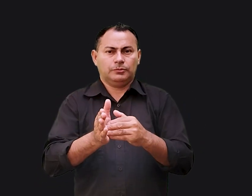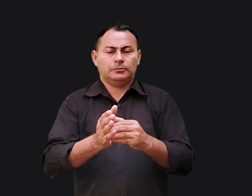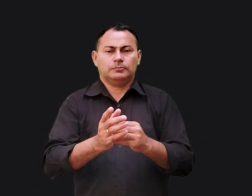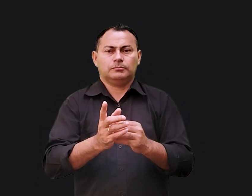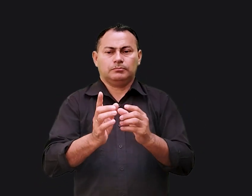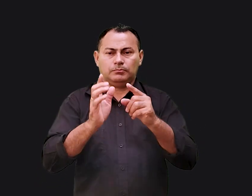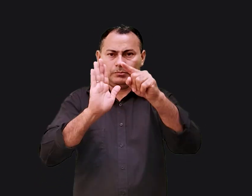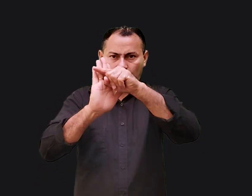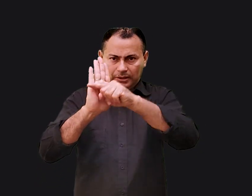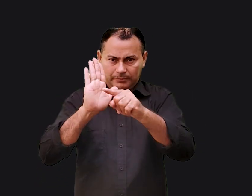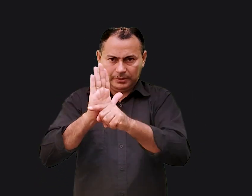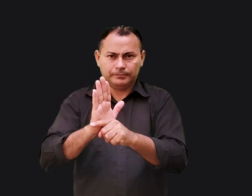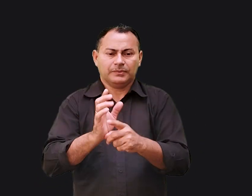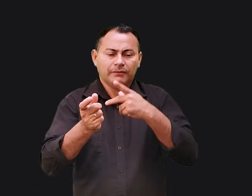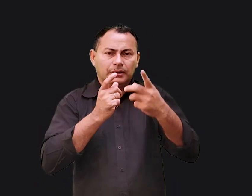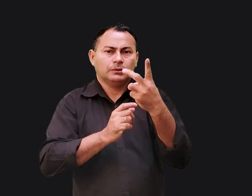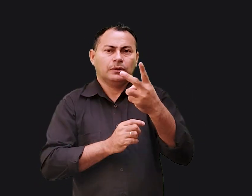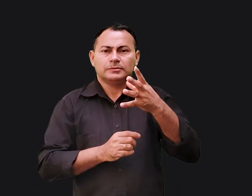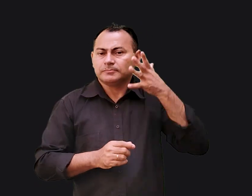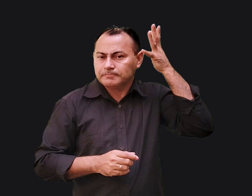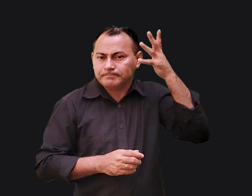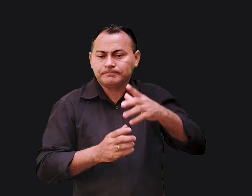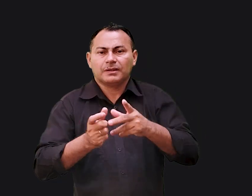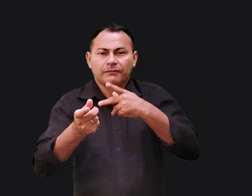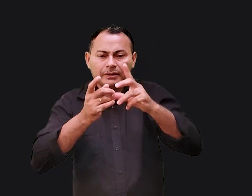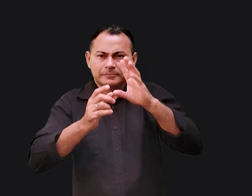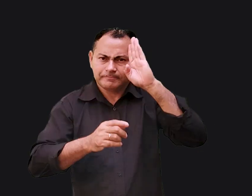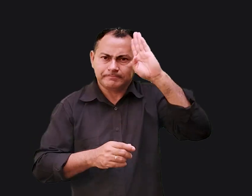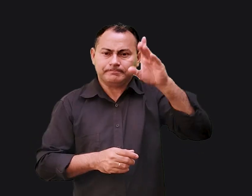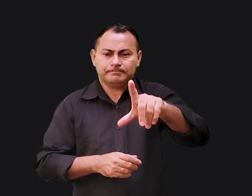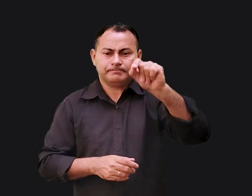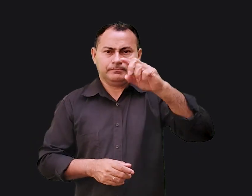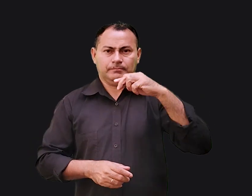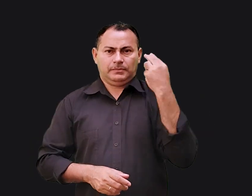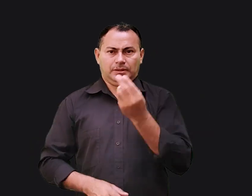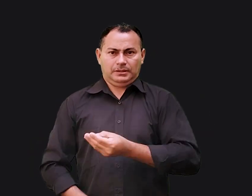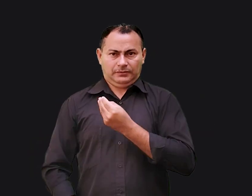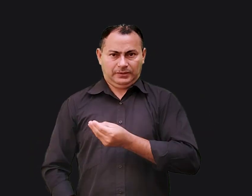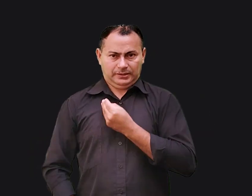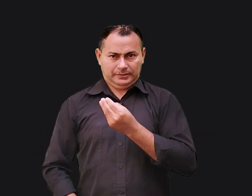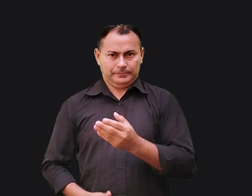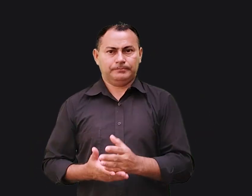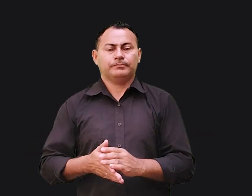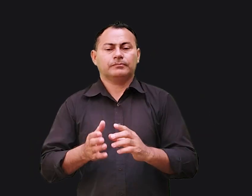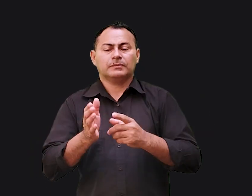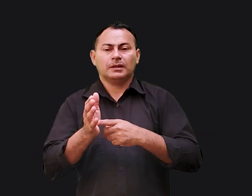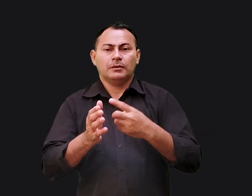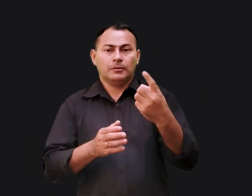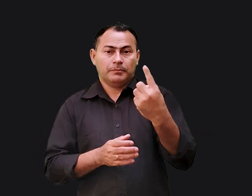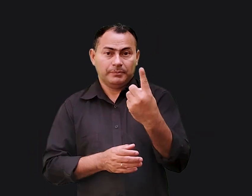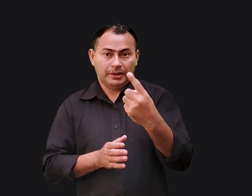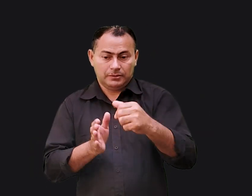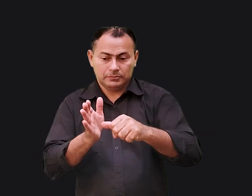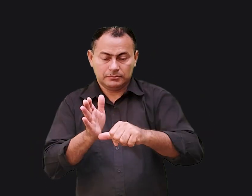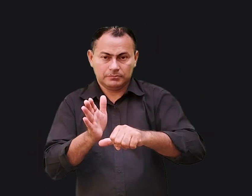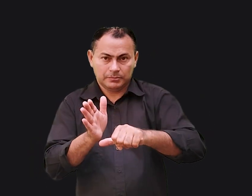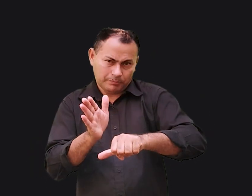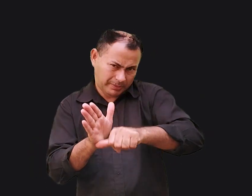sermão de Ageu, que fala sobre as prioridades que estabelecemos em nossa vida. Chamamos o primeiro sermão de Ageu